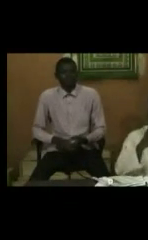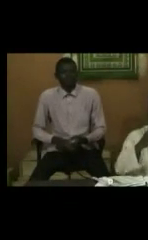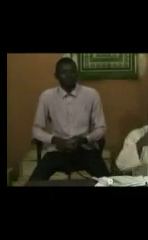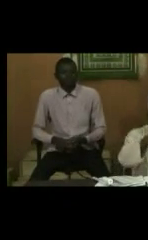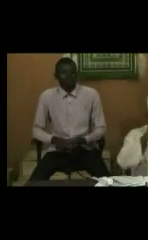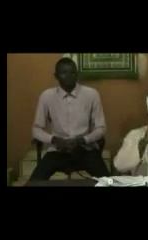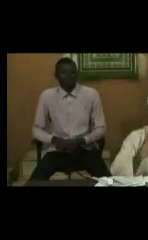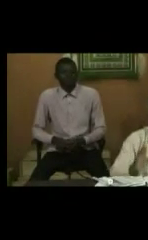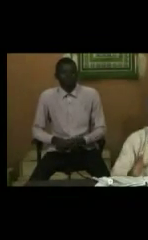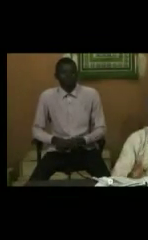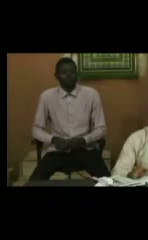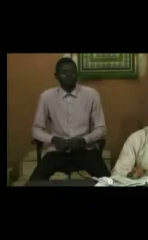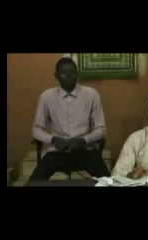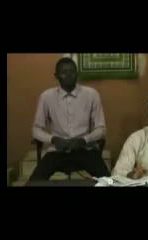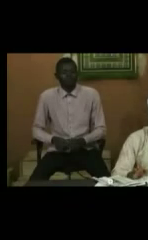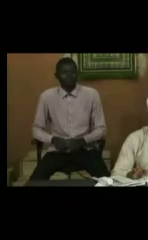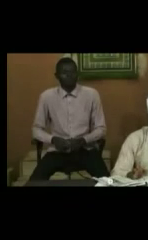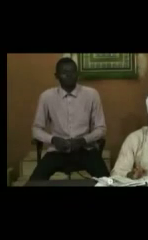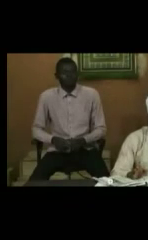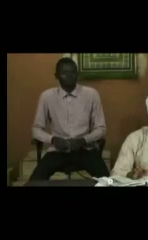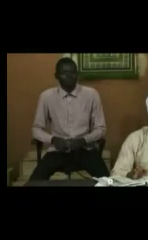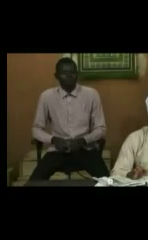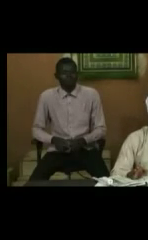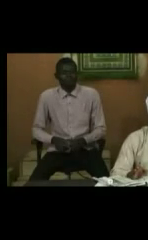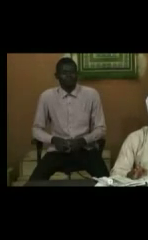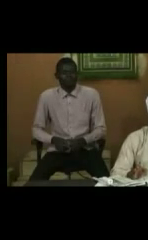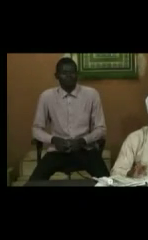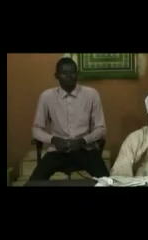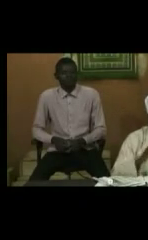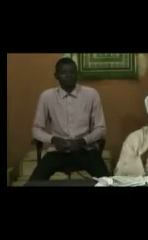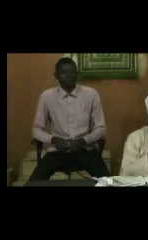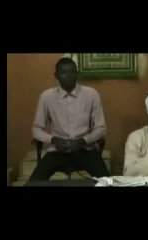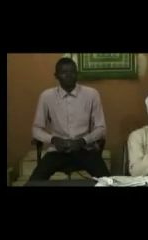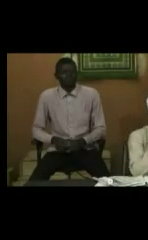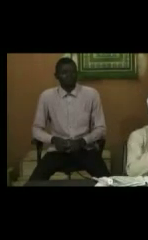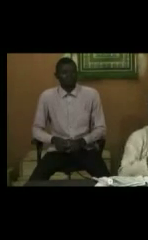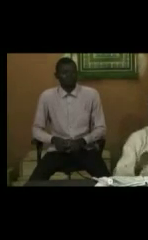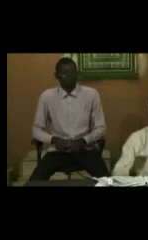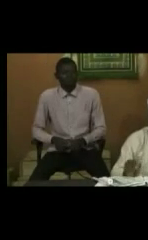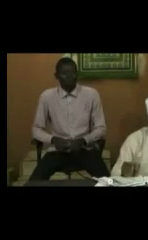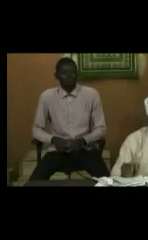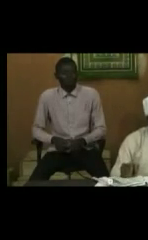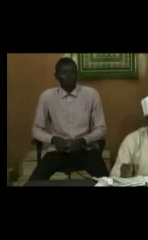asabna humran aw wabba ketekete kan